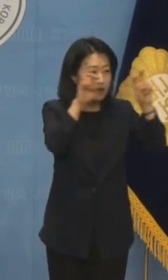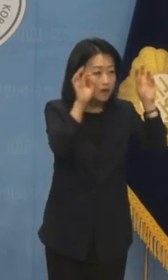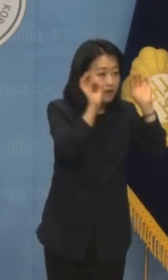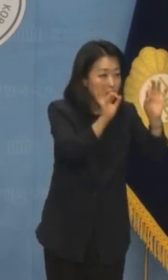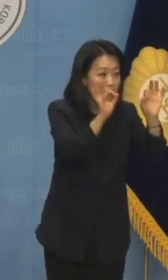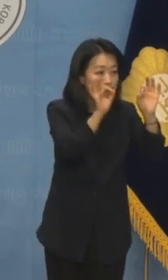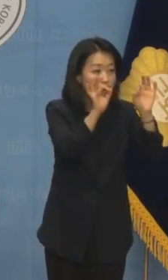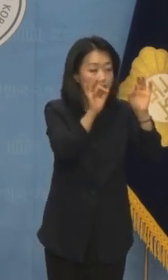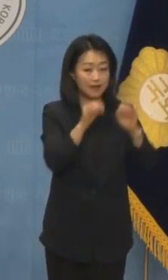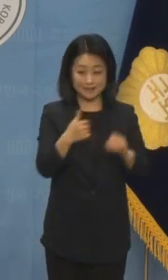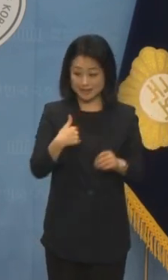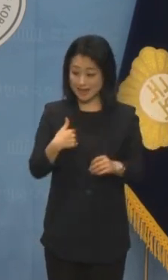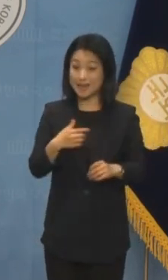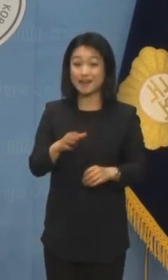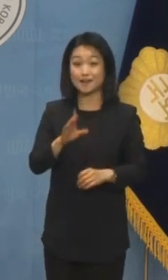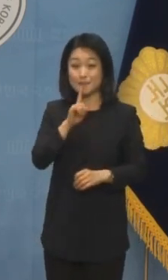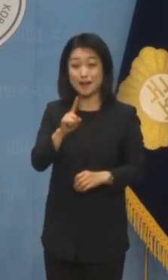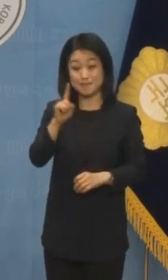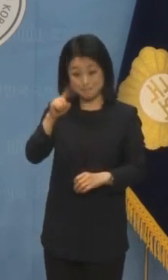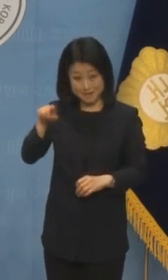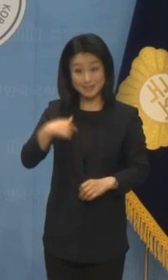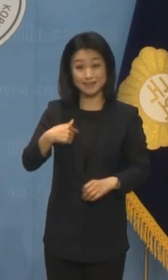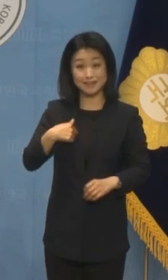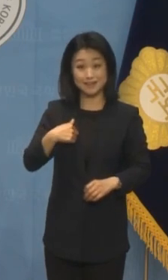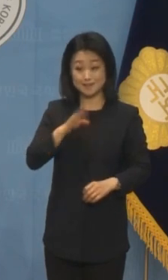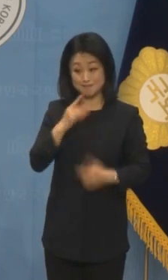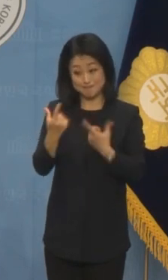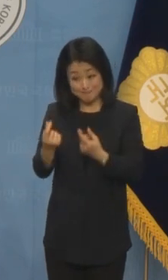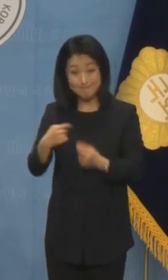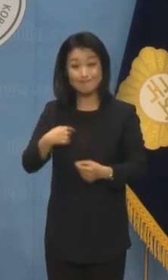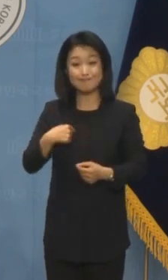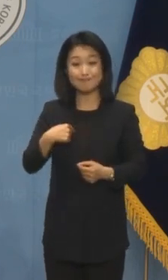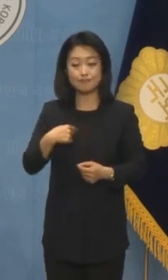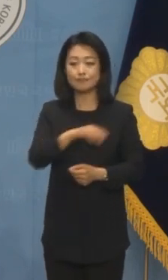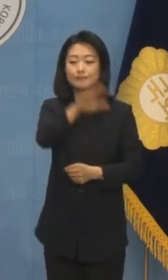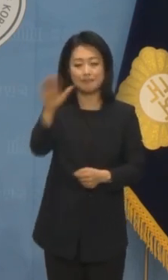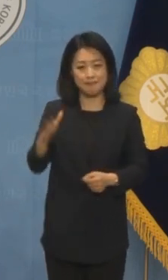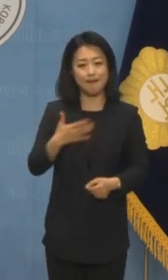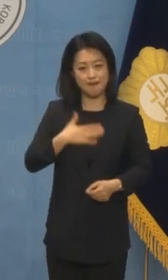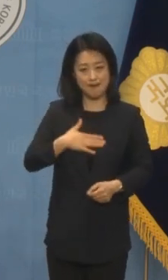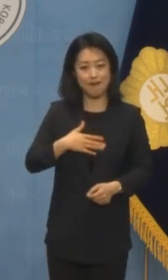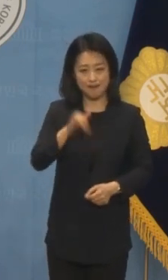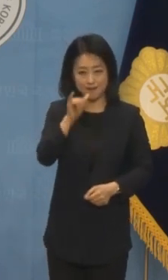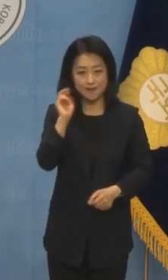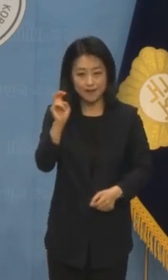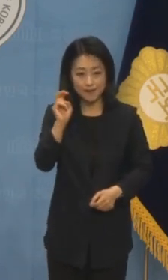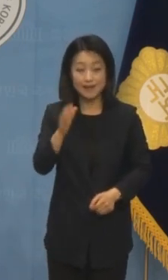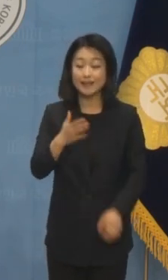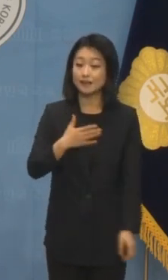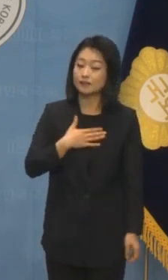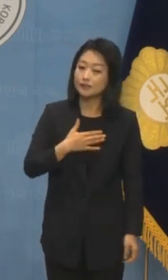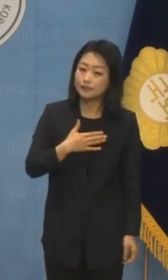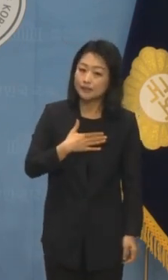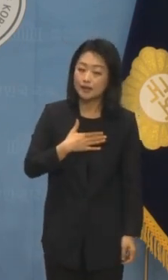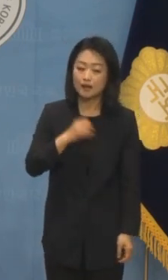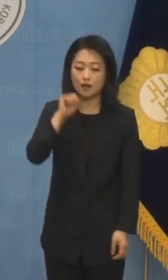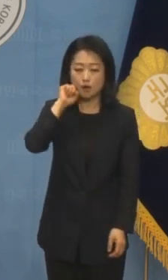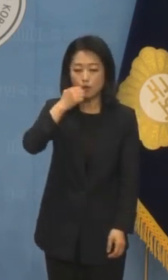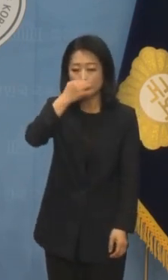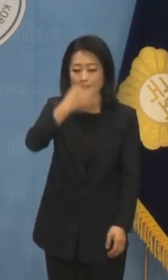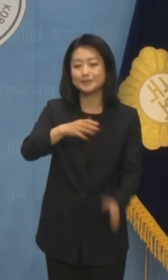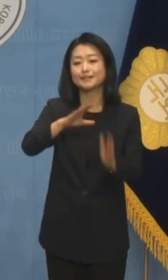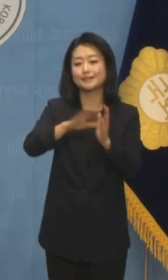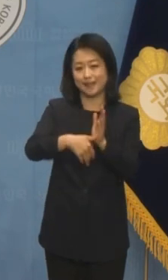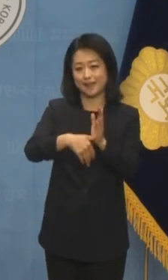국민들께서도 제가 틀리지 않았다고 생각하시리라 믿습니다. 저 추미애는 어려운 시기마다 원칙과